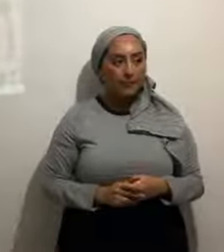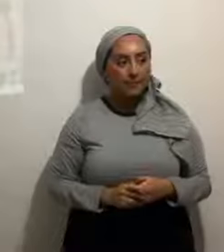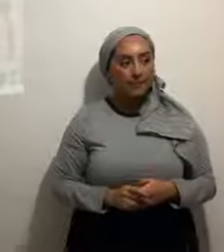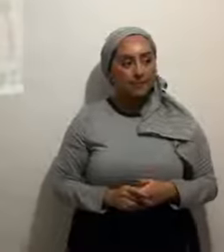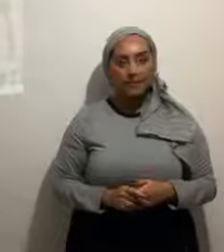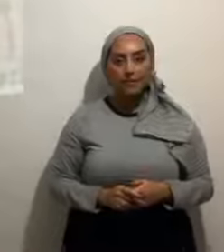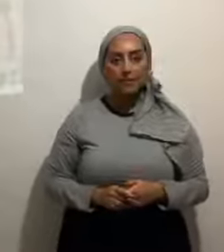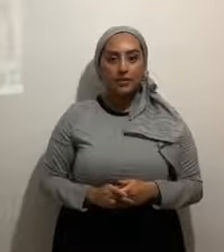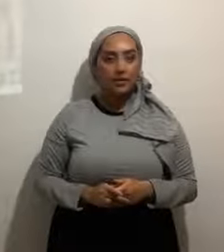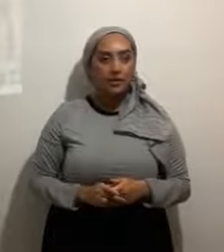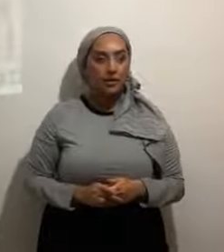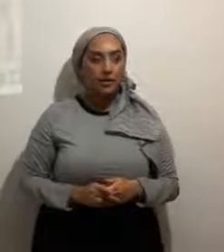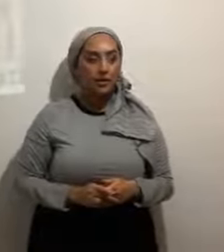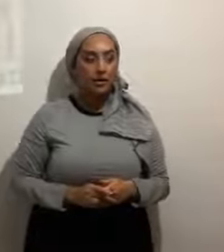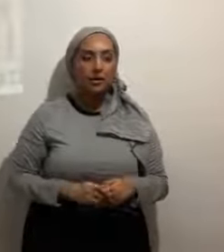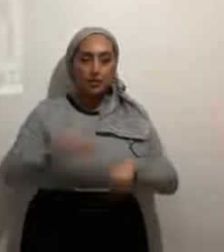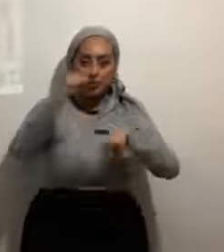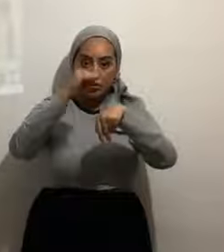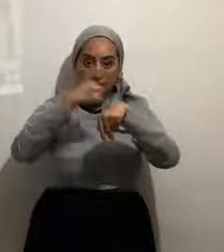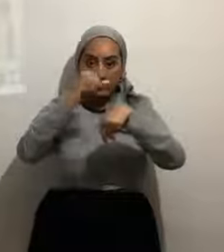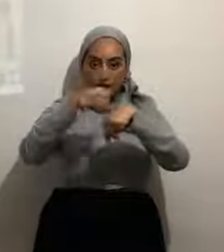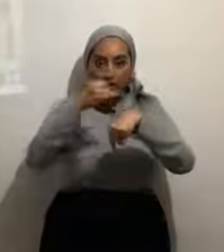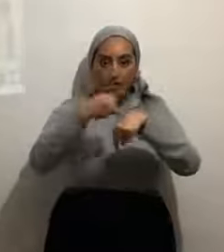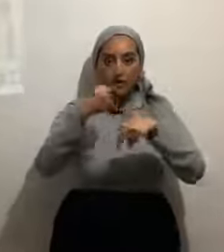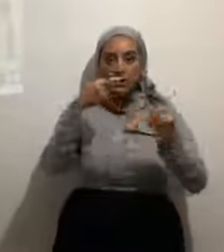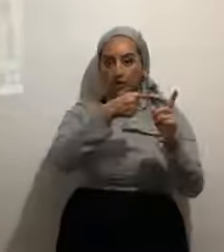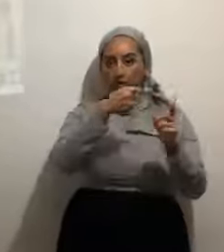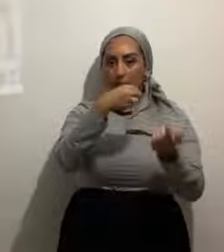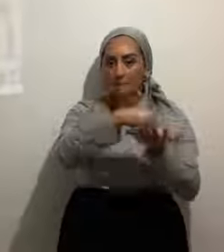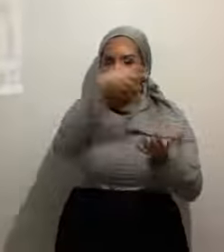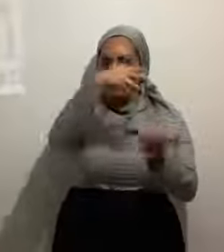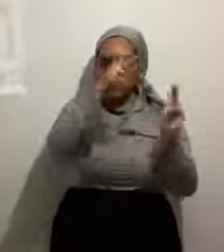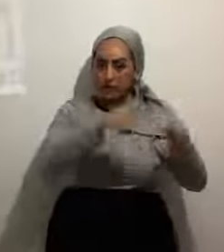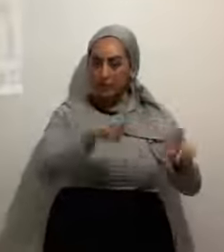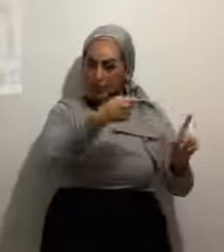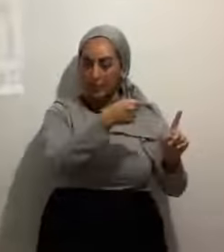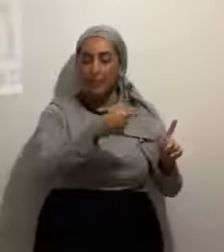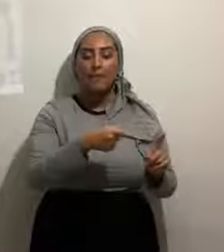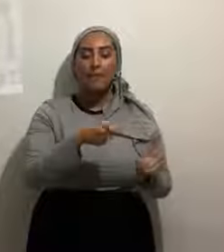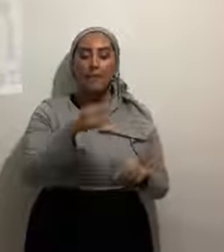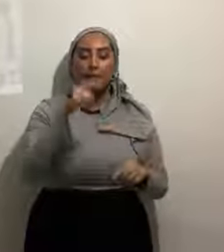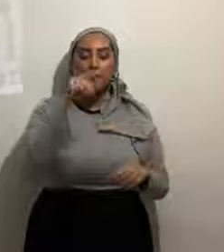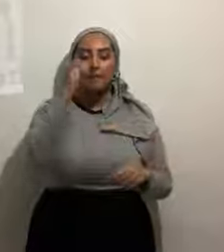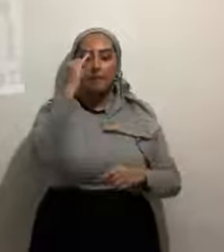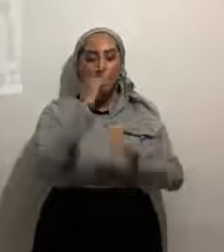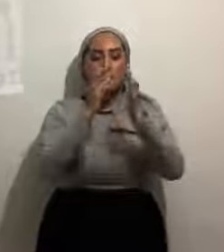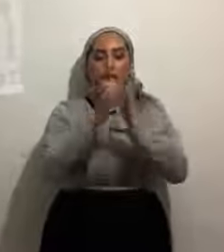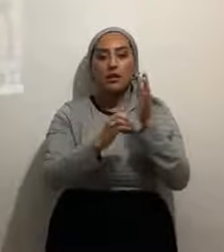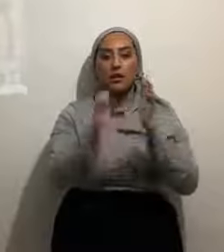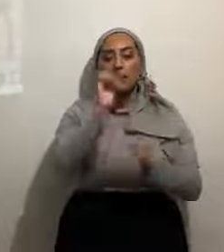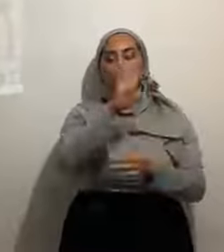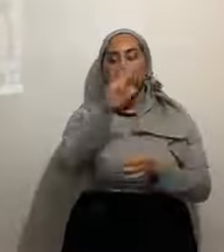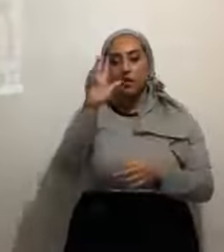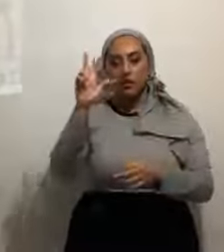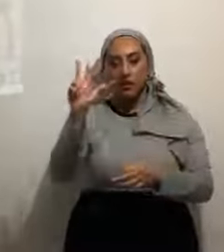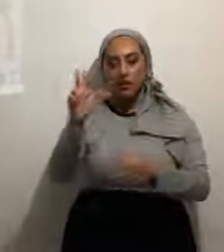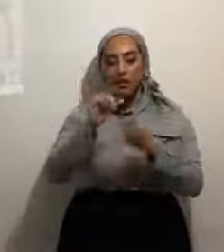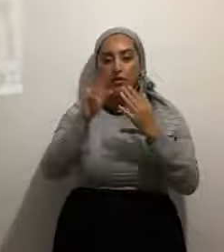José de Arimatea, Joseph de Arimatea, era un hombre muy rico. Isaías 53, verso 9. Y se dispuso con los impíos su